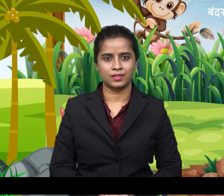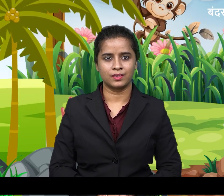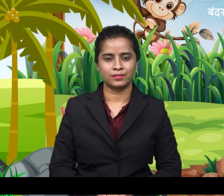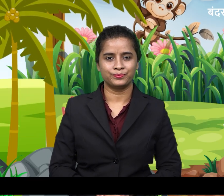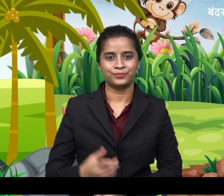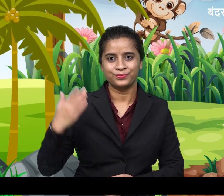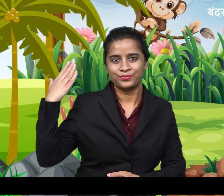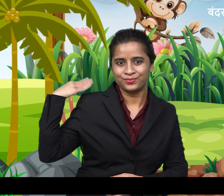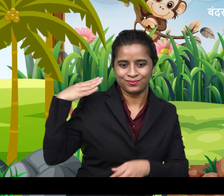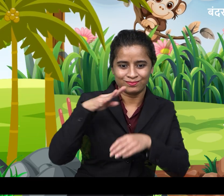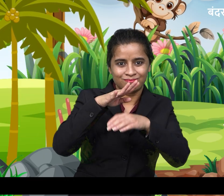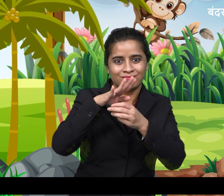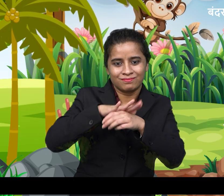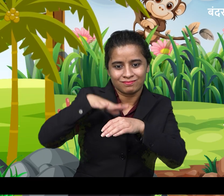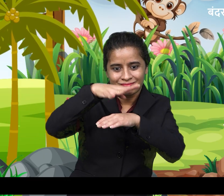गिलहरी,